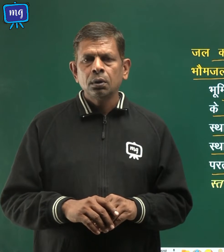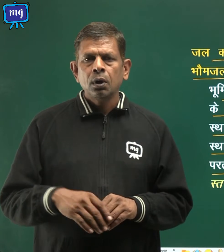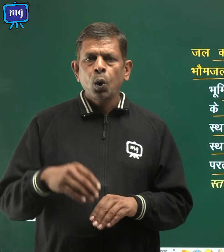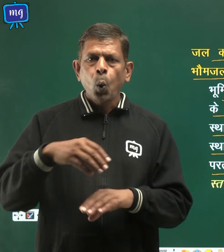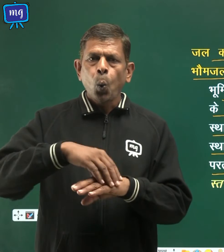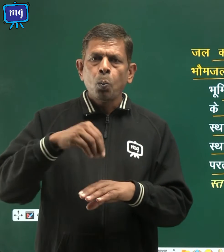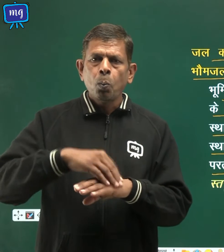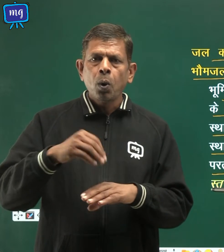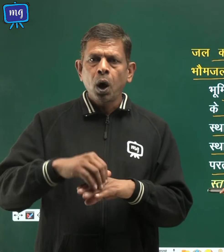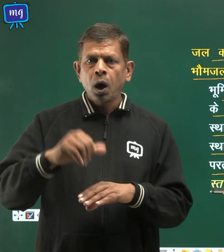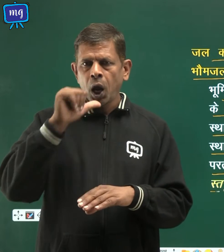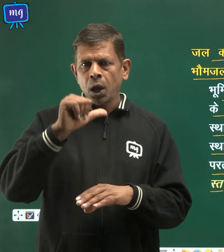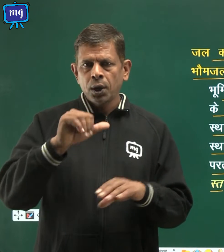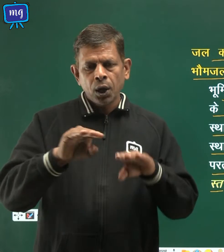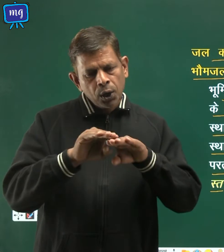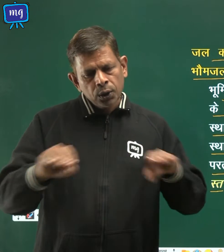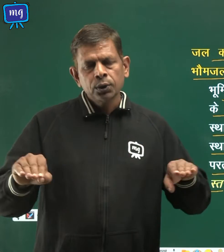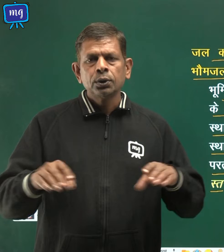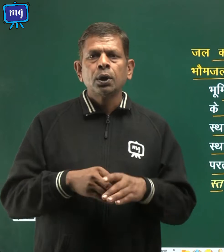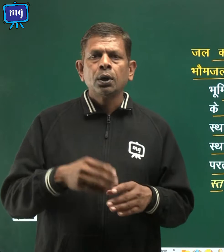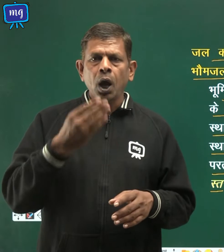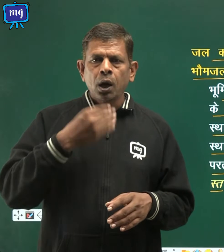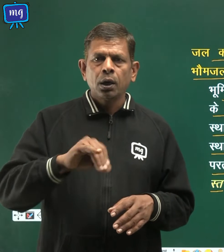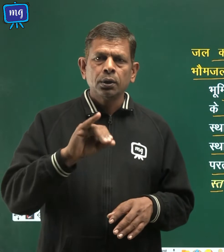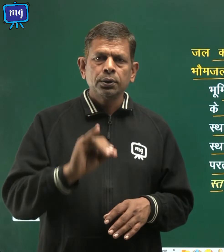भौमजल स्तर कहलाती है।